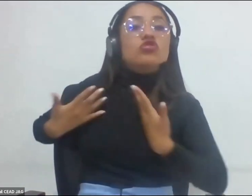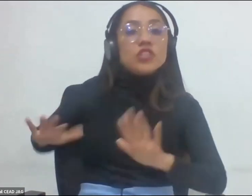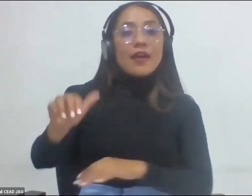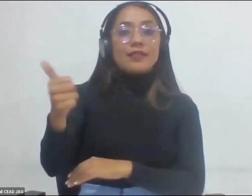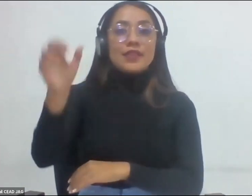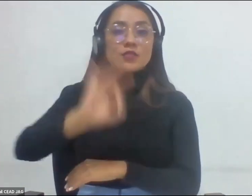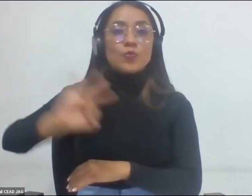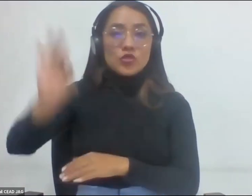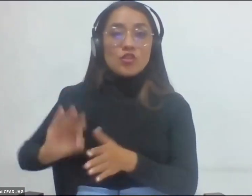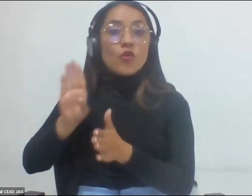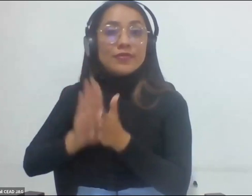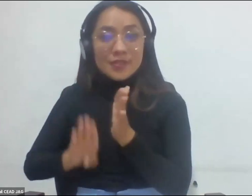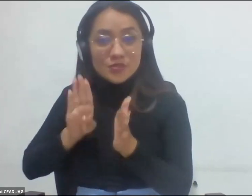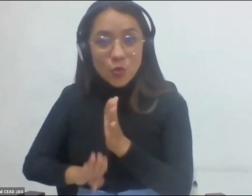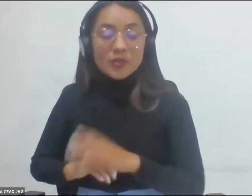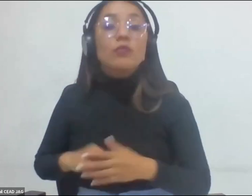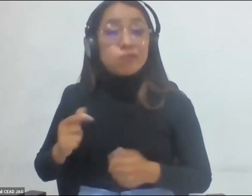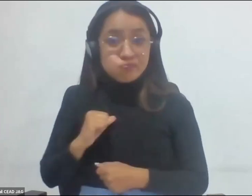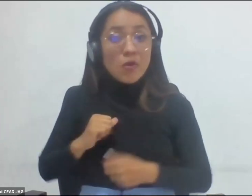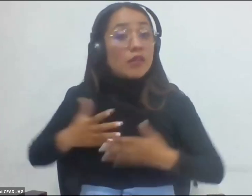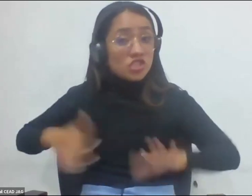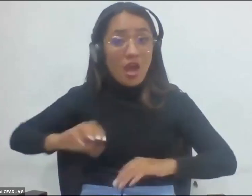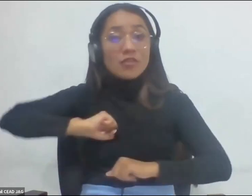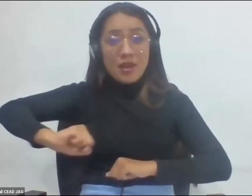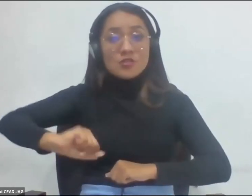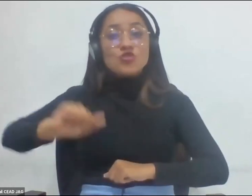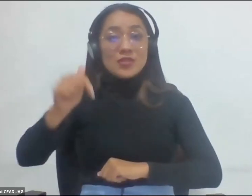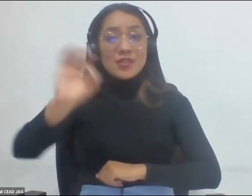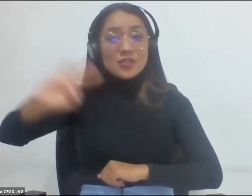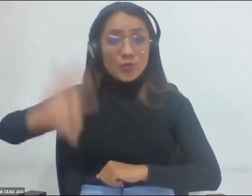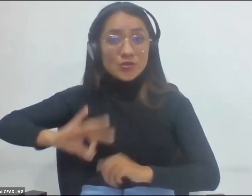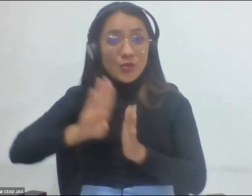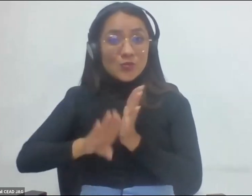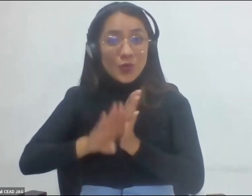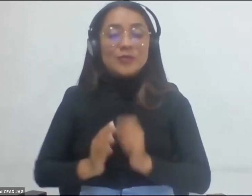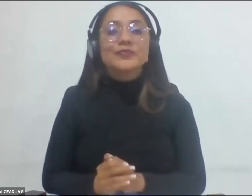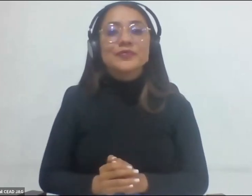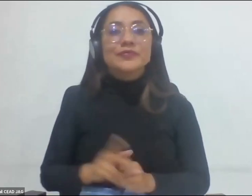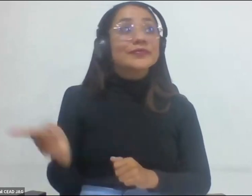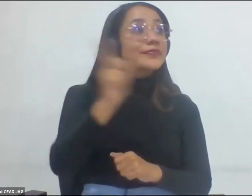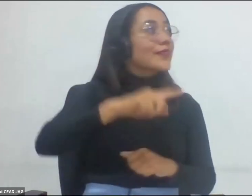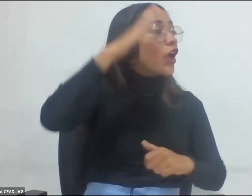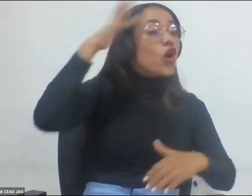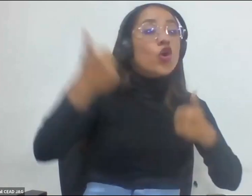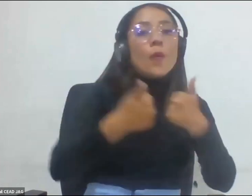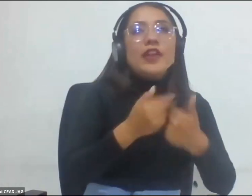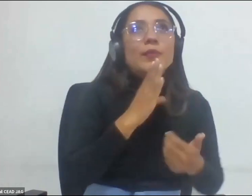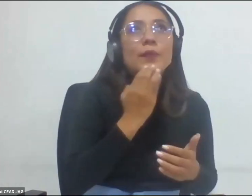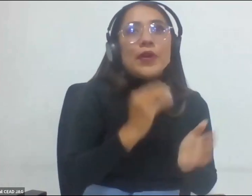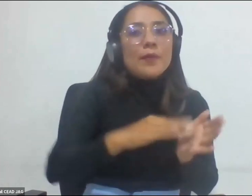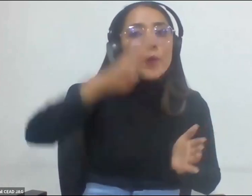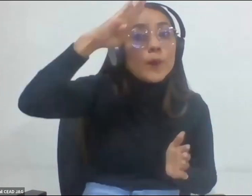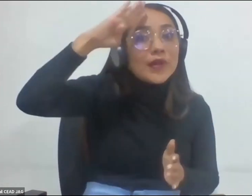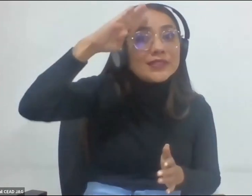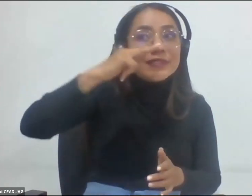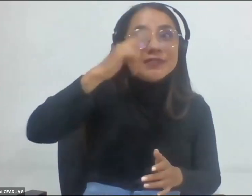de descuento 10% de descuento y para poner solo un ejemplo el convenio con la Policía Nacional si es